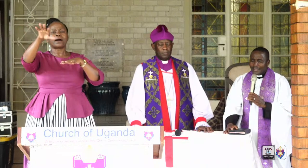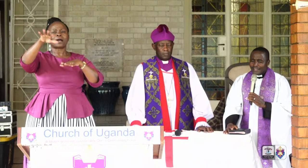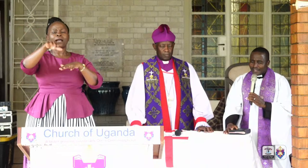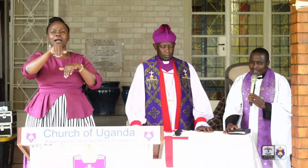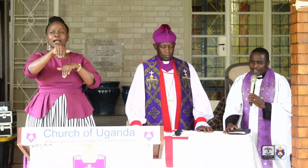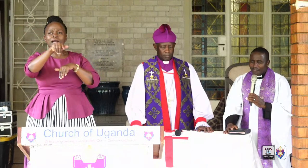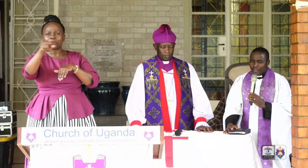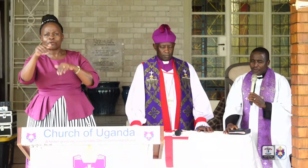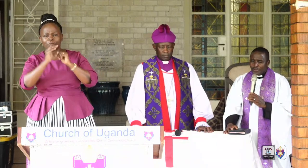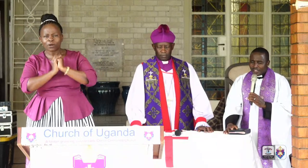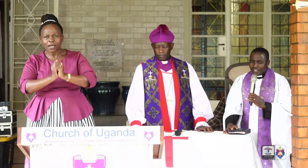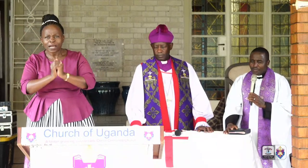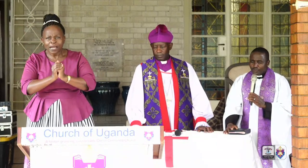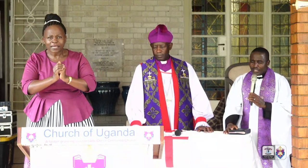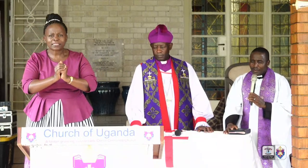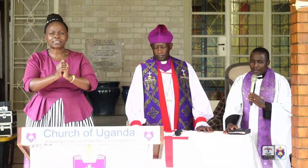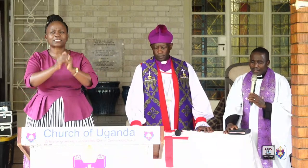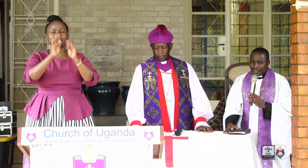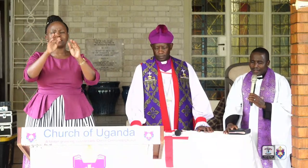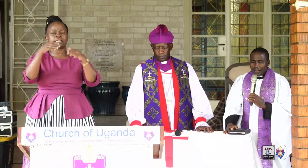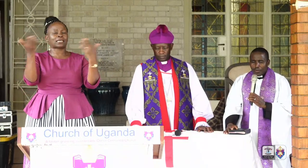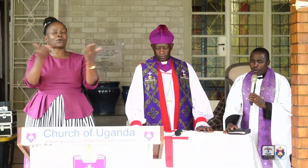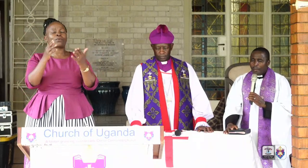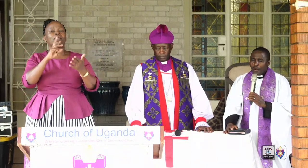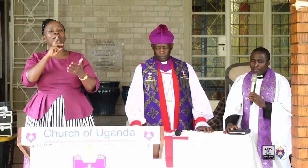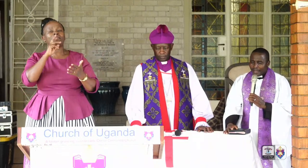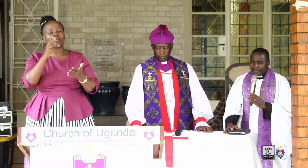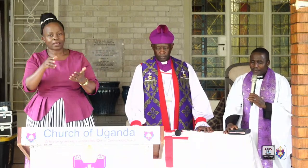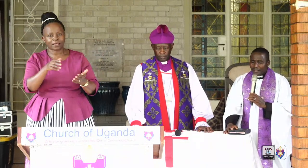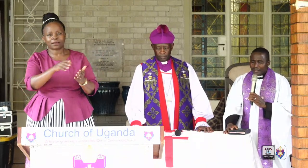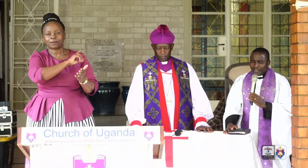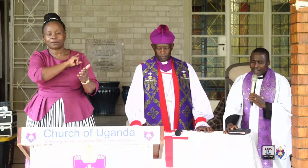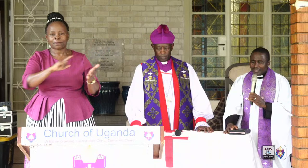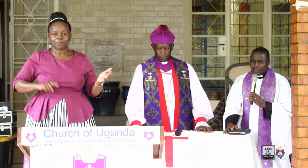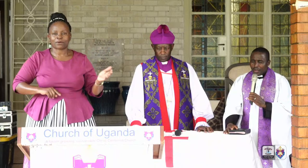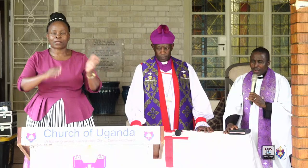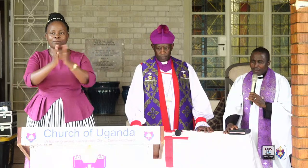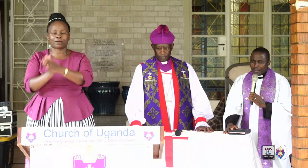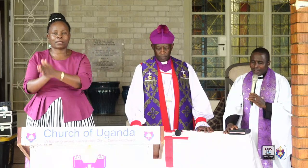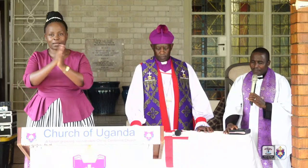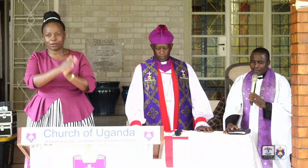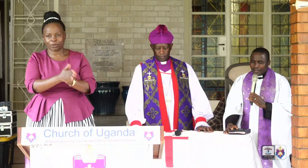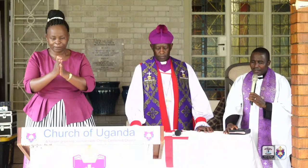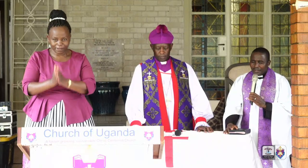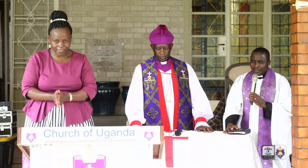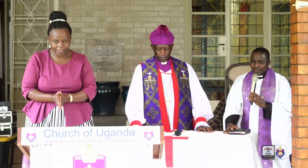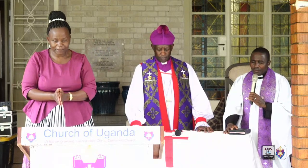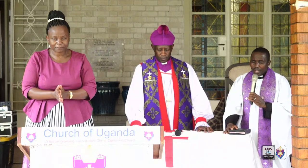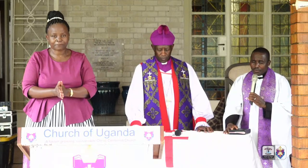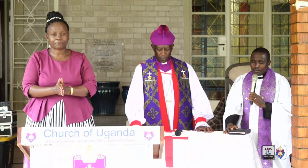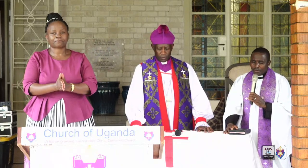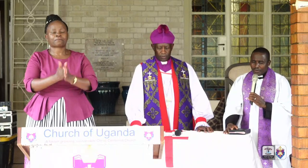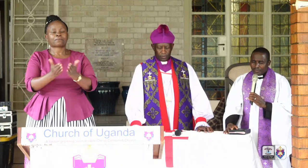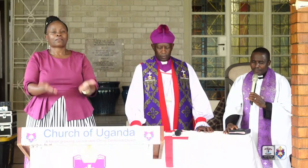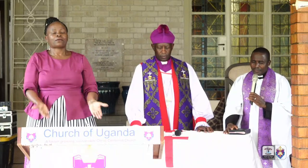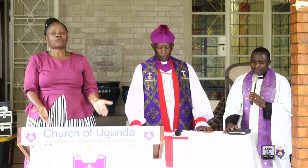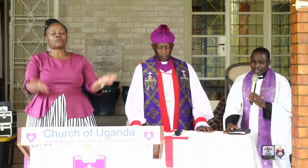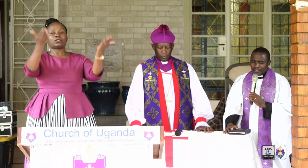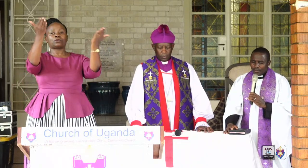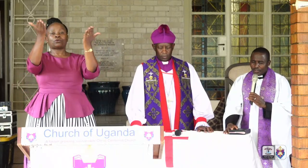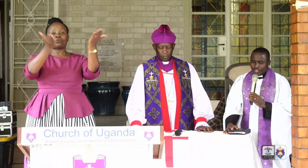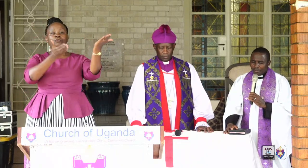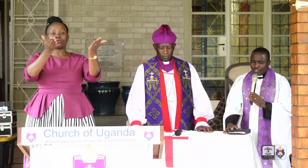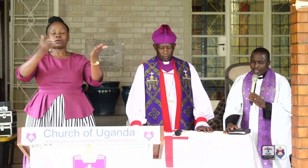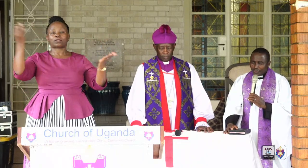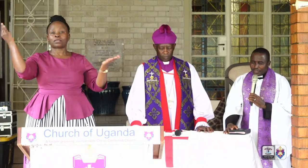taata asinza okusinzira mu kifo ky'ababeera mukama weebale taata kabaka wakabaka tumwaye muddu wo agenda